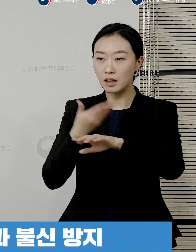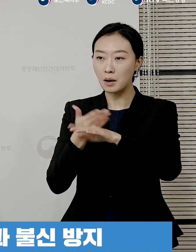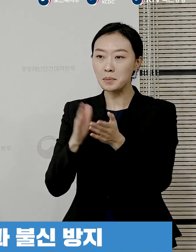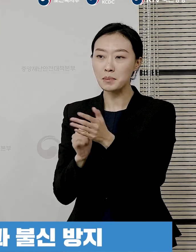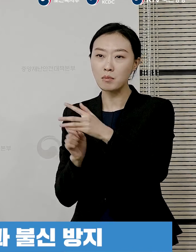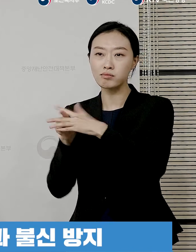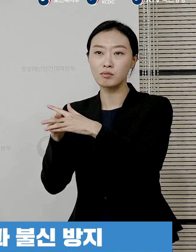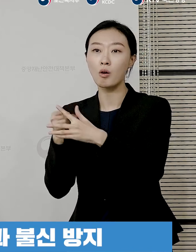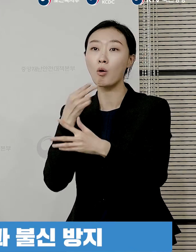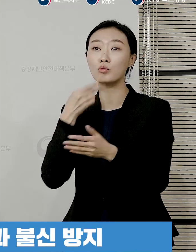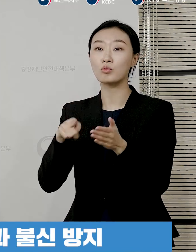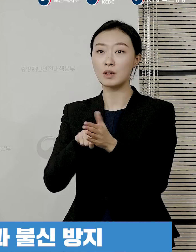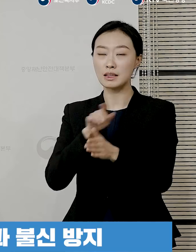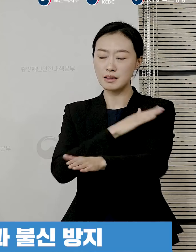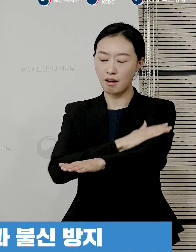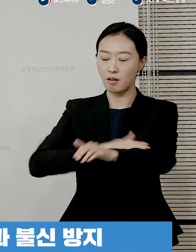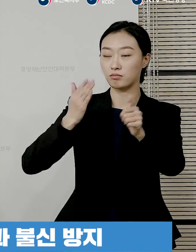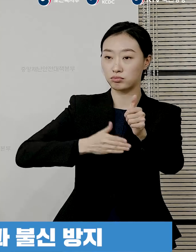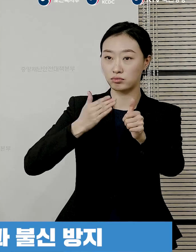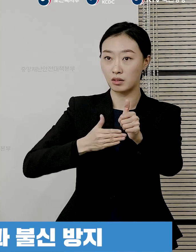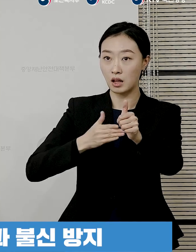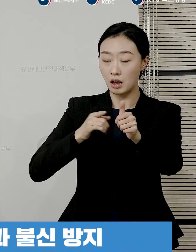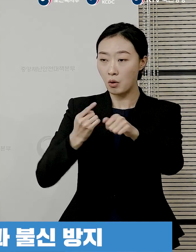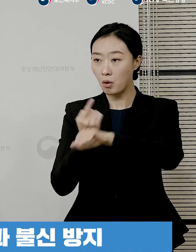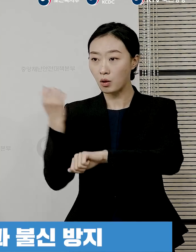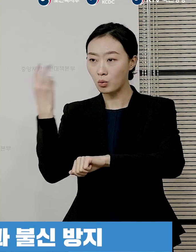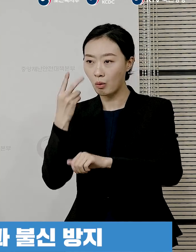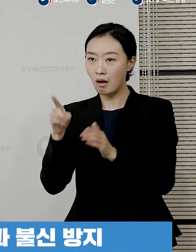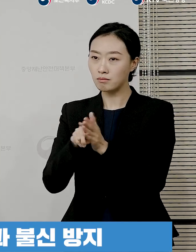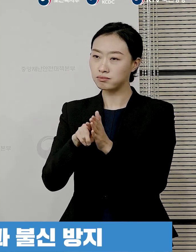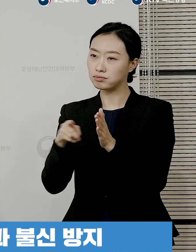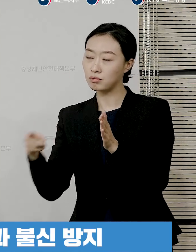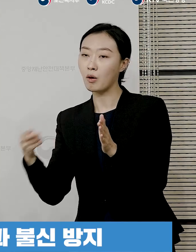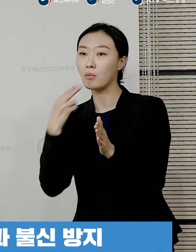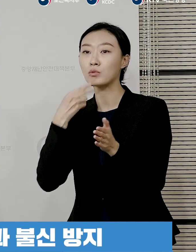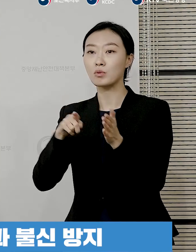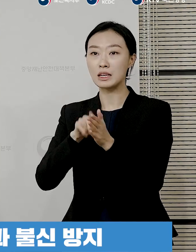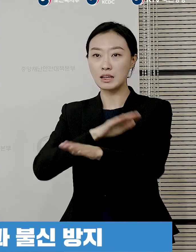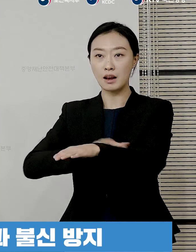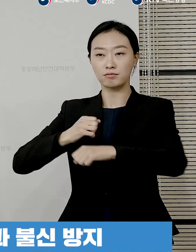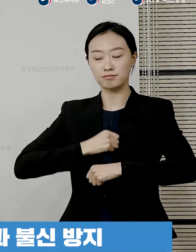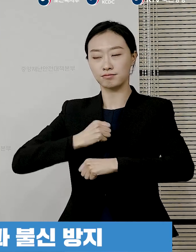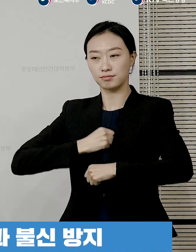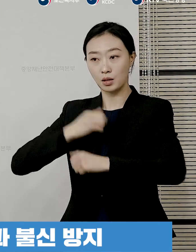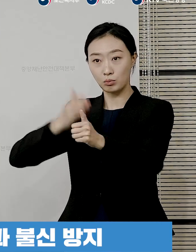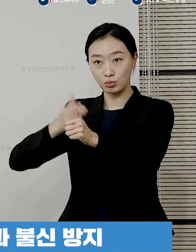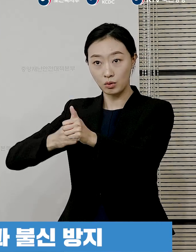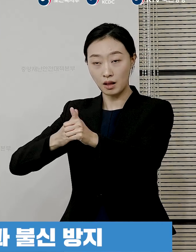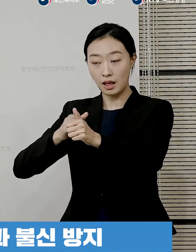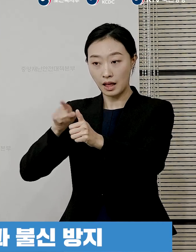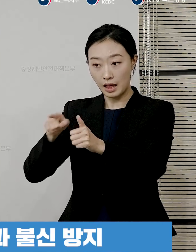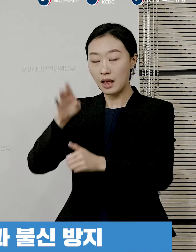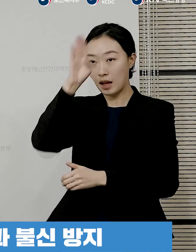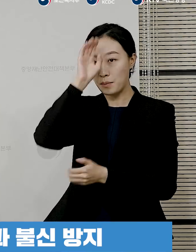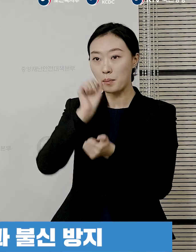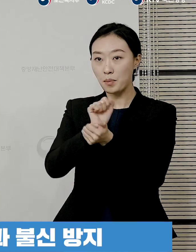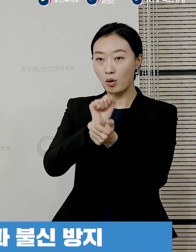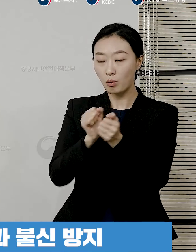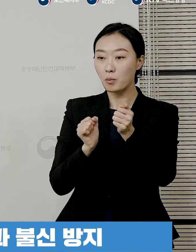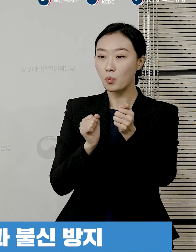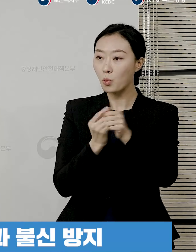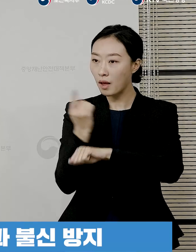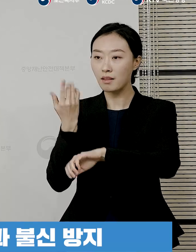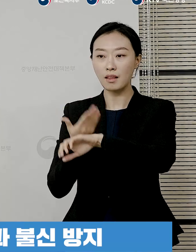보안을 강조하였으며 이를 통해 또 다른 차별과 불신을 야기하지 않도록 유의하며 감염병 방지를 위한 목적